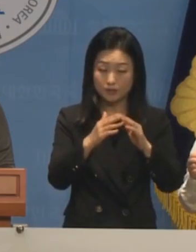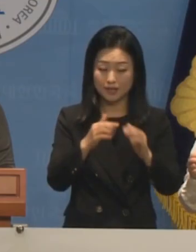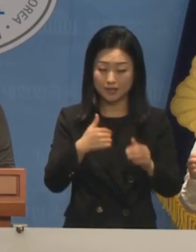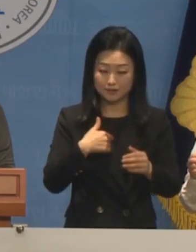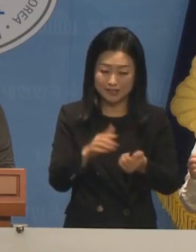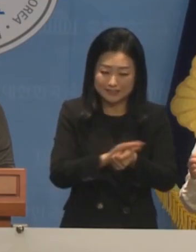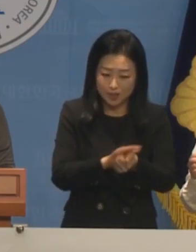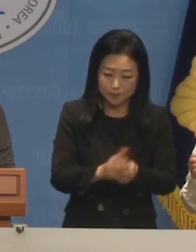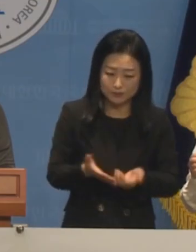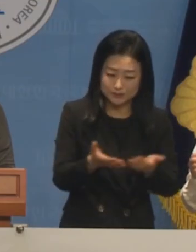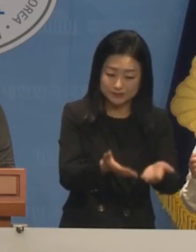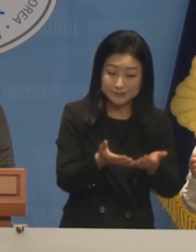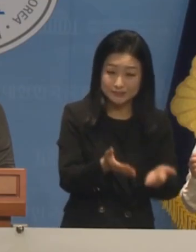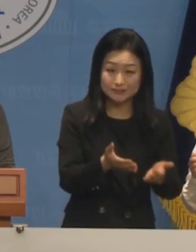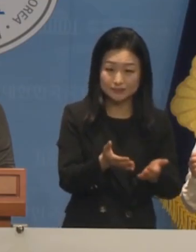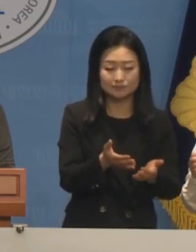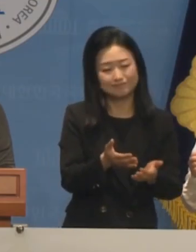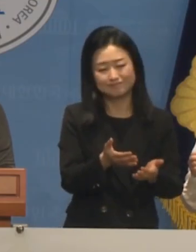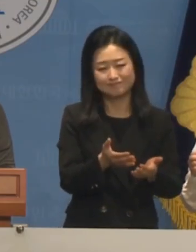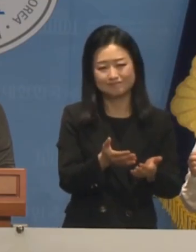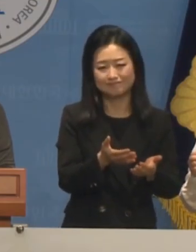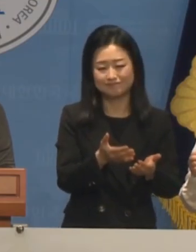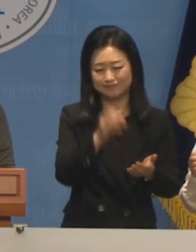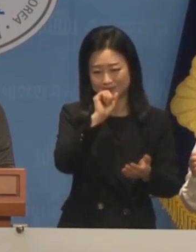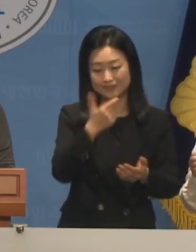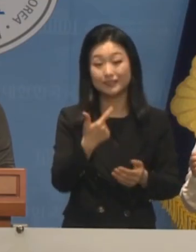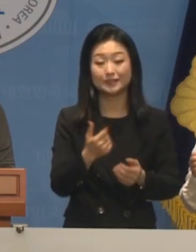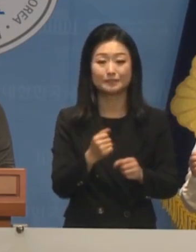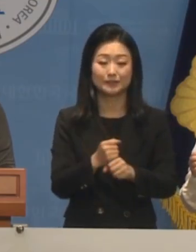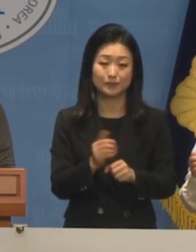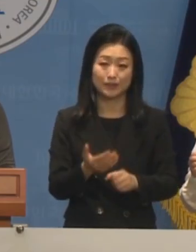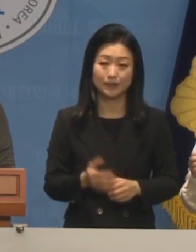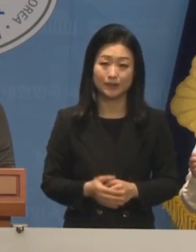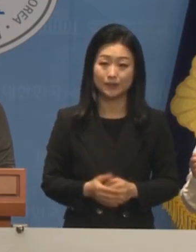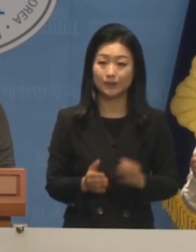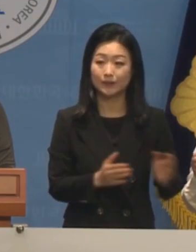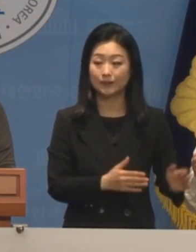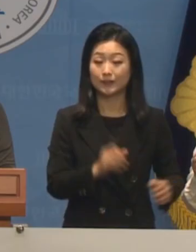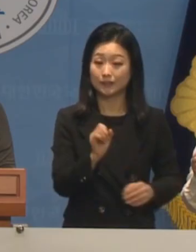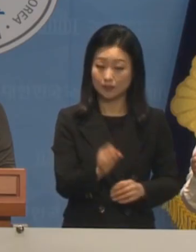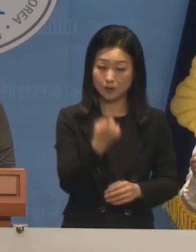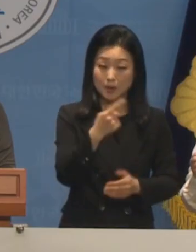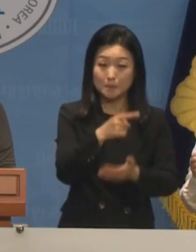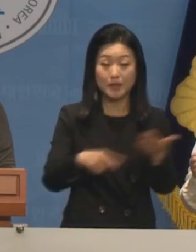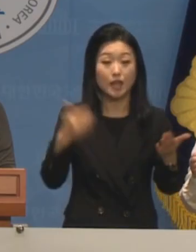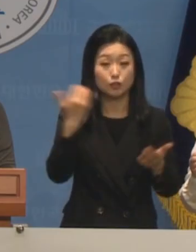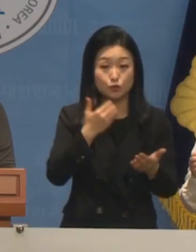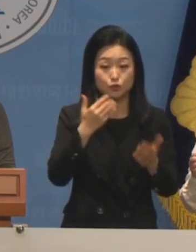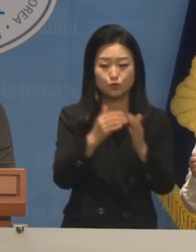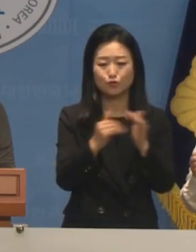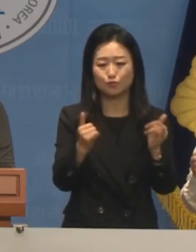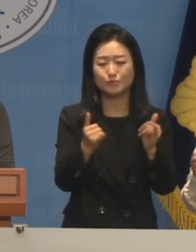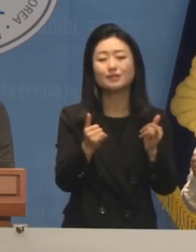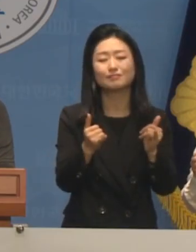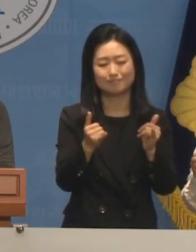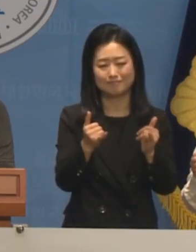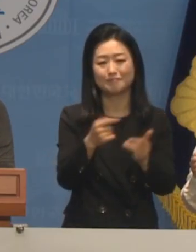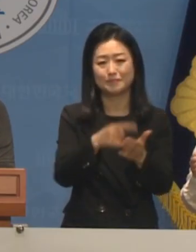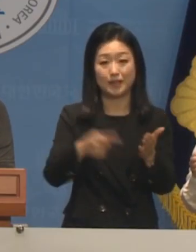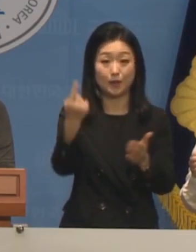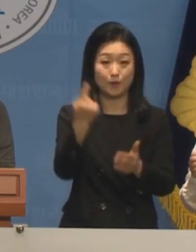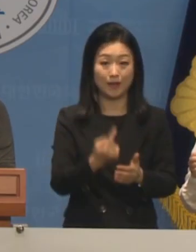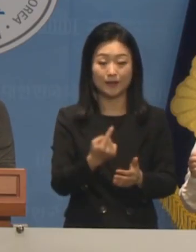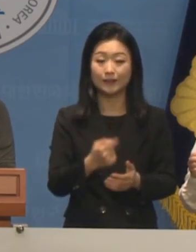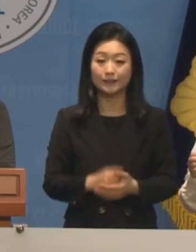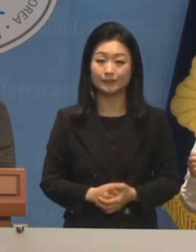주민들의 보건의료 서비스에 공백을 가져옵니다 이로 인해 인한 피해는 결국 국민이 고스란이 받게 되는